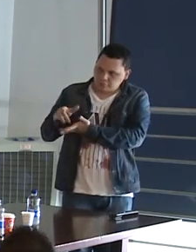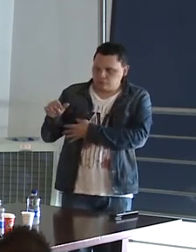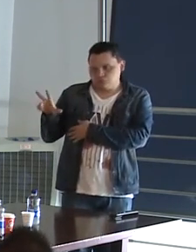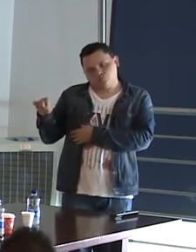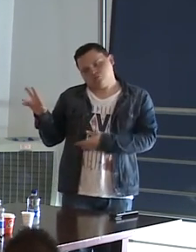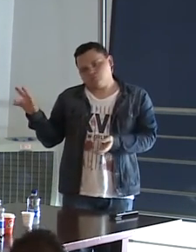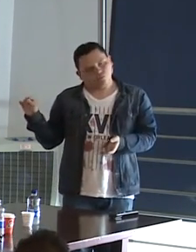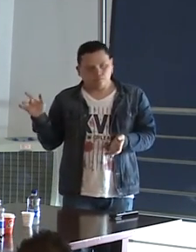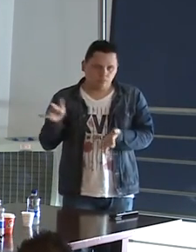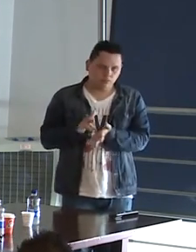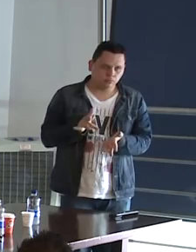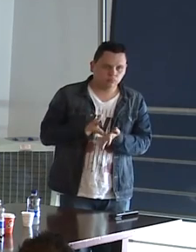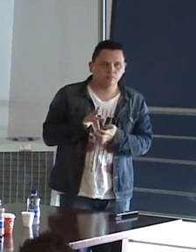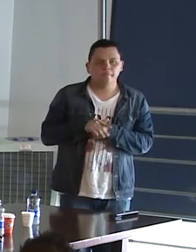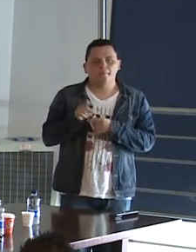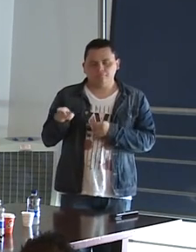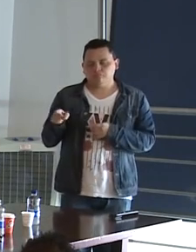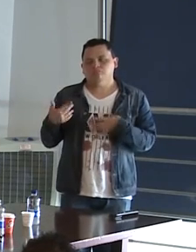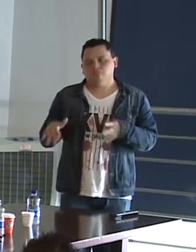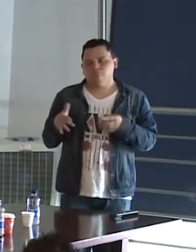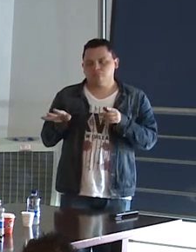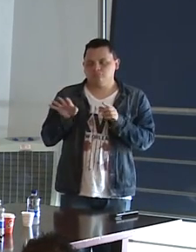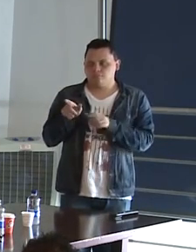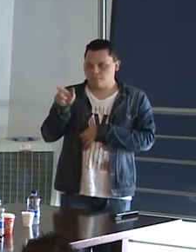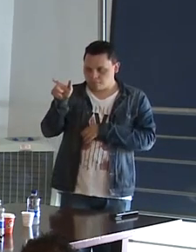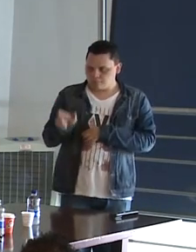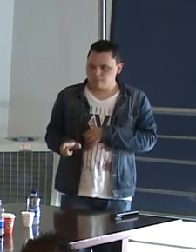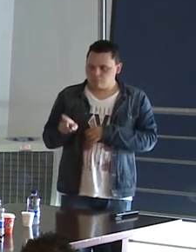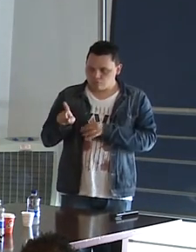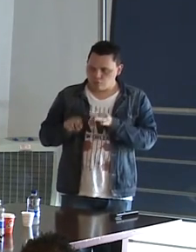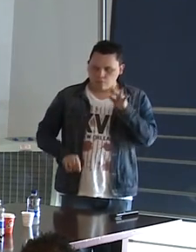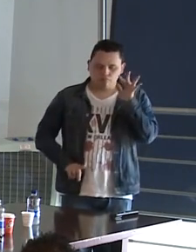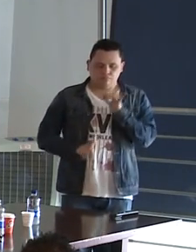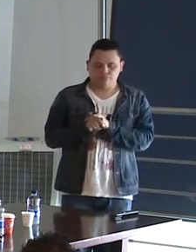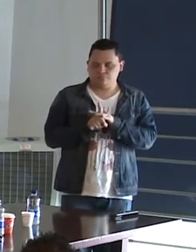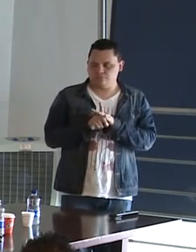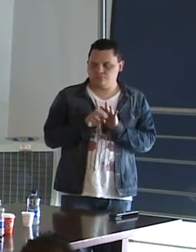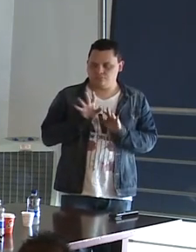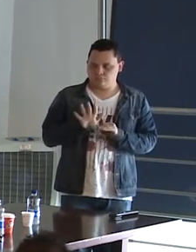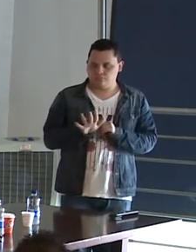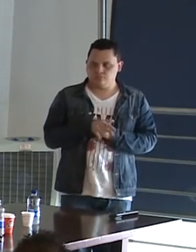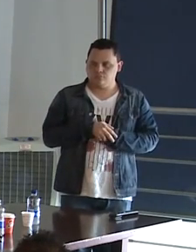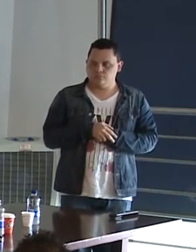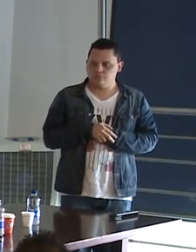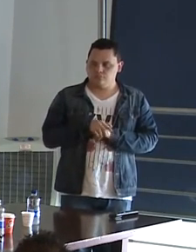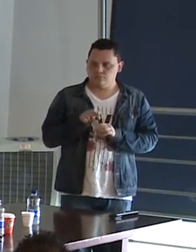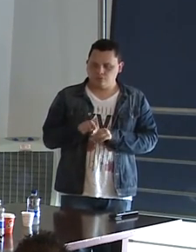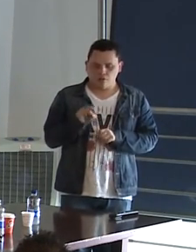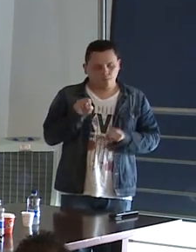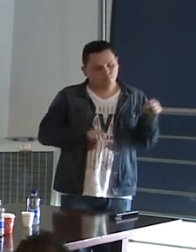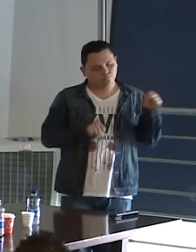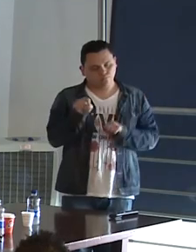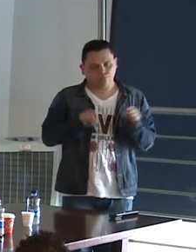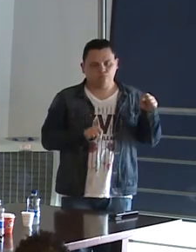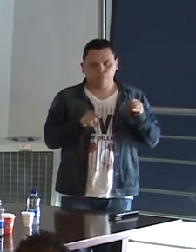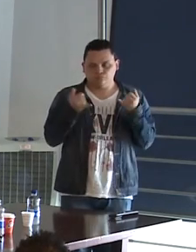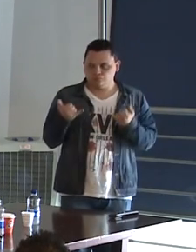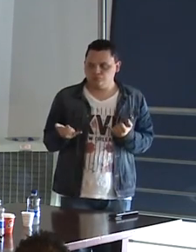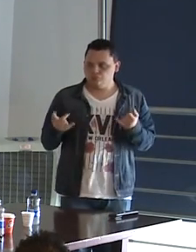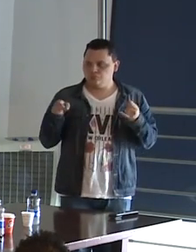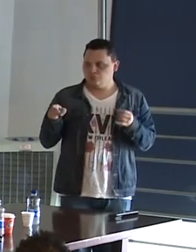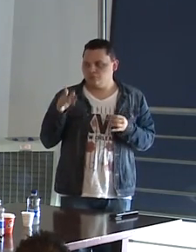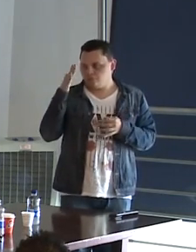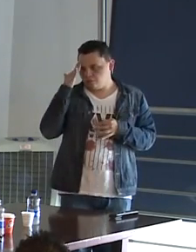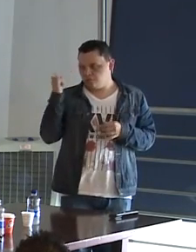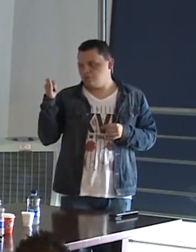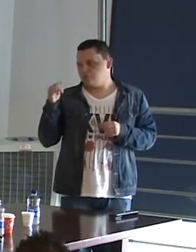no presentes, han sido las personas que dieron origen a esta posibilidad de que estuviera en la